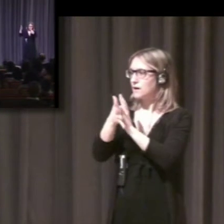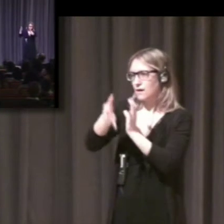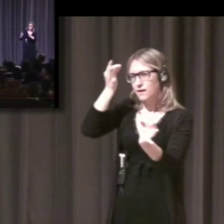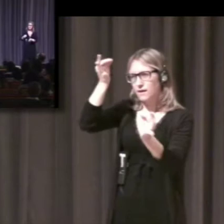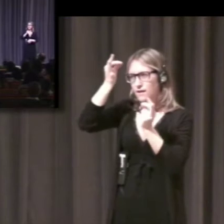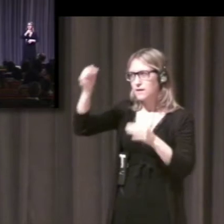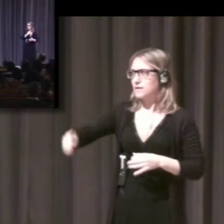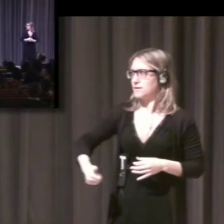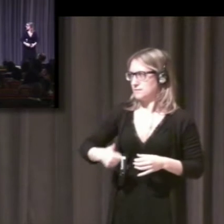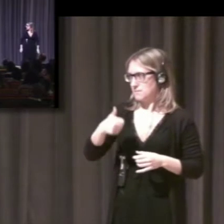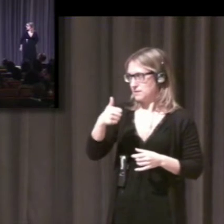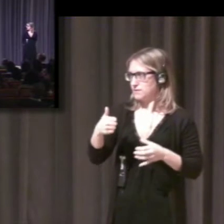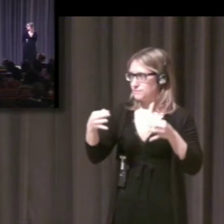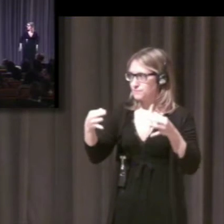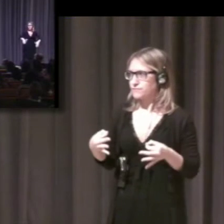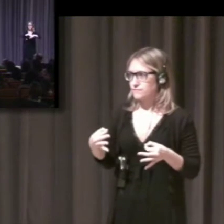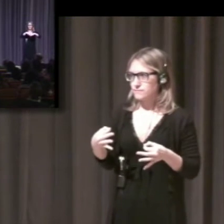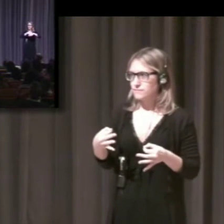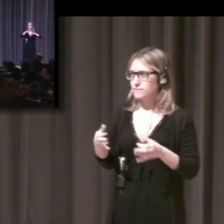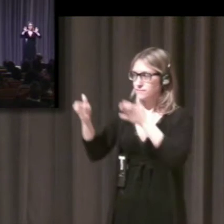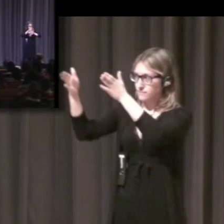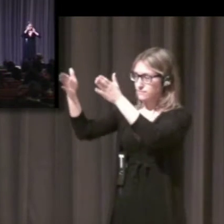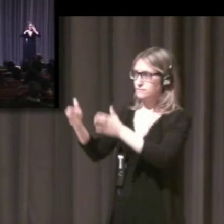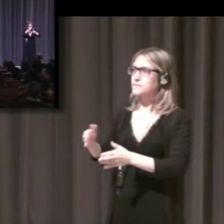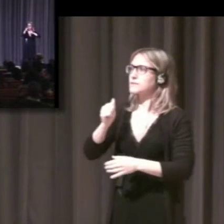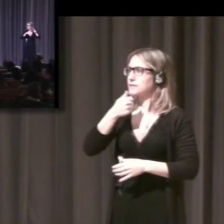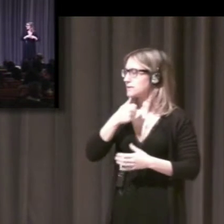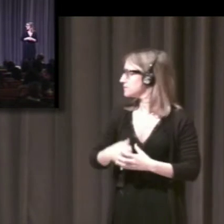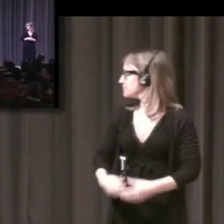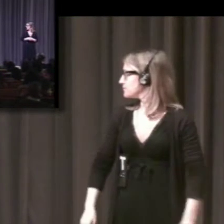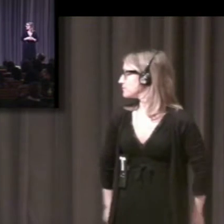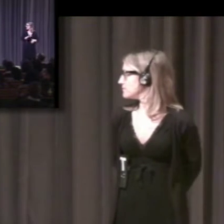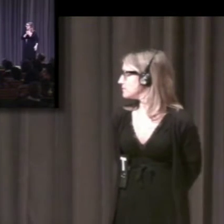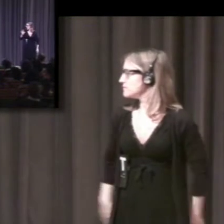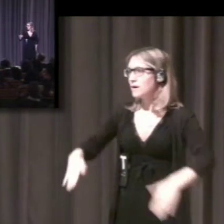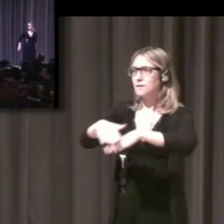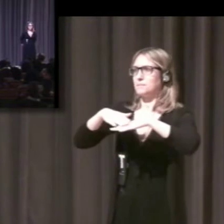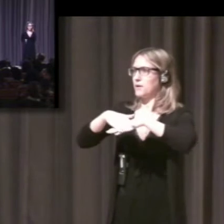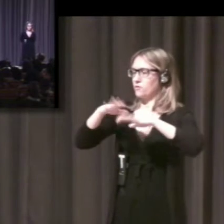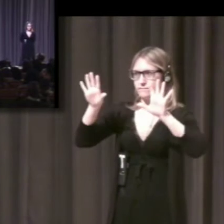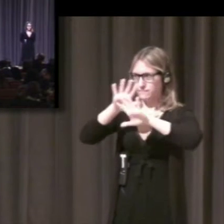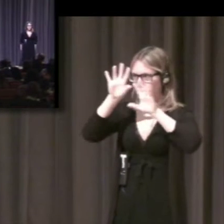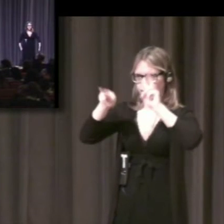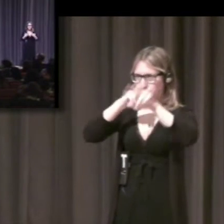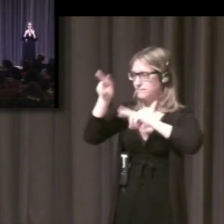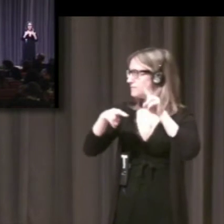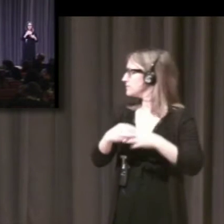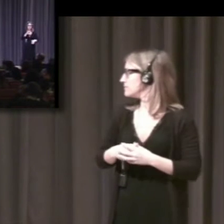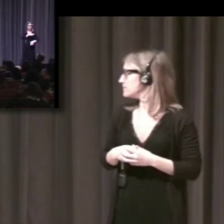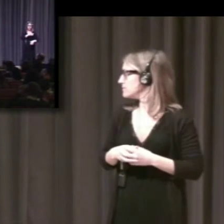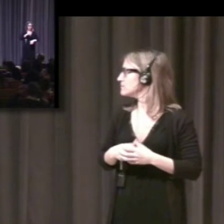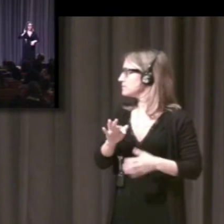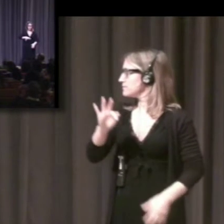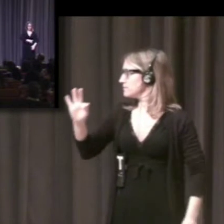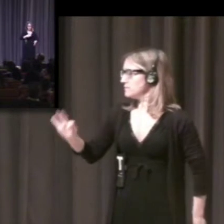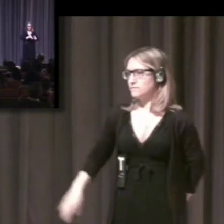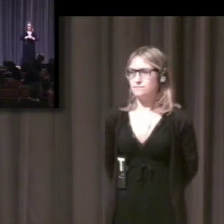Ah, sí, portem-hi. Jo em concentro i vaig fent. Endavant. Moltes gràcies. Senyora directora general, companys,